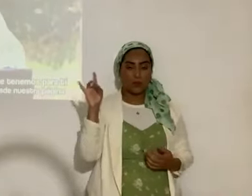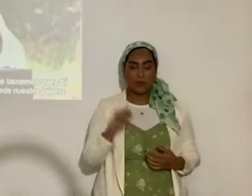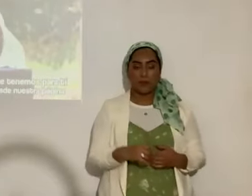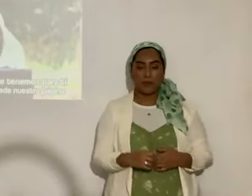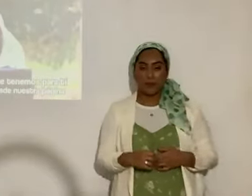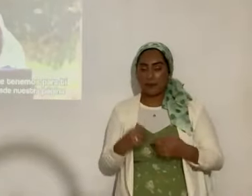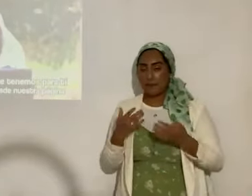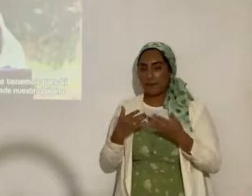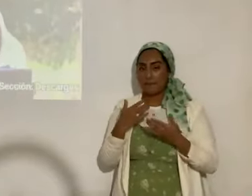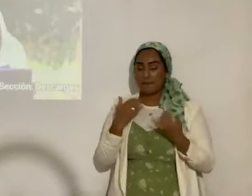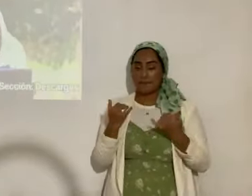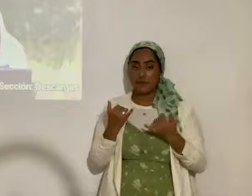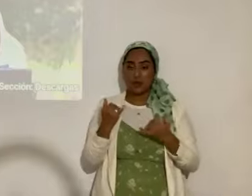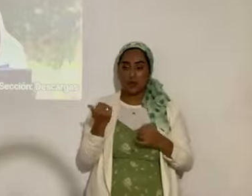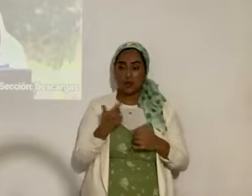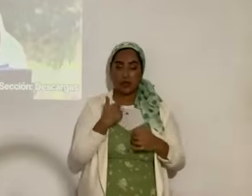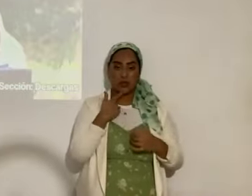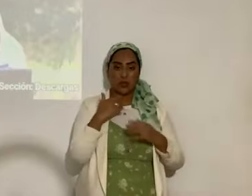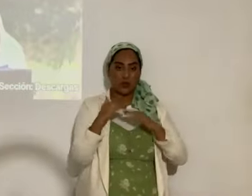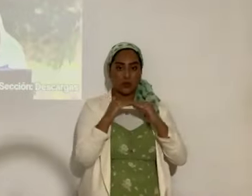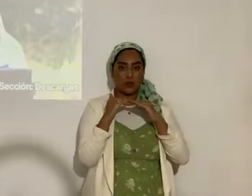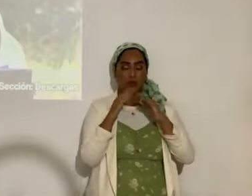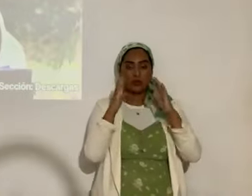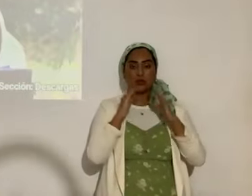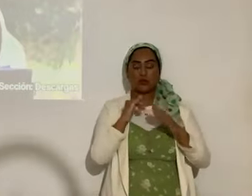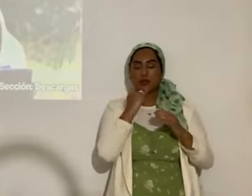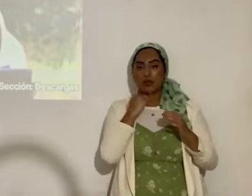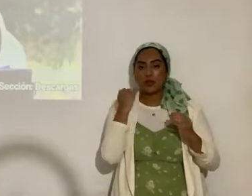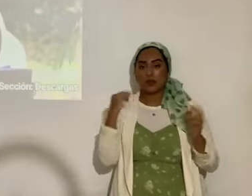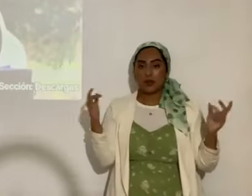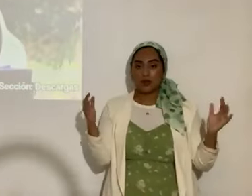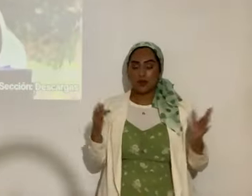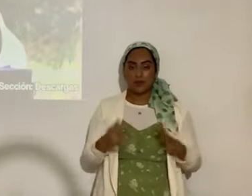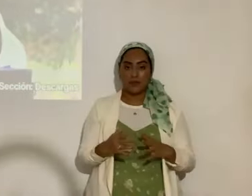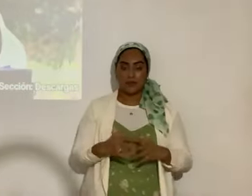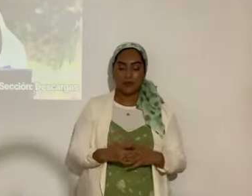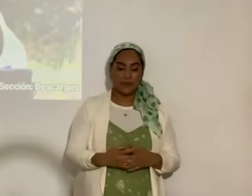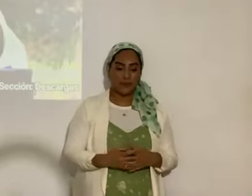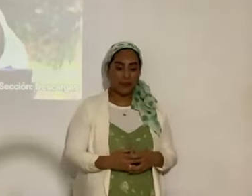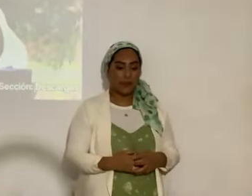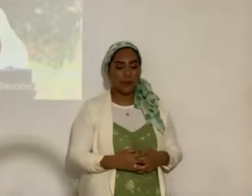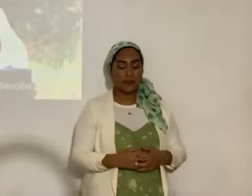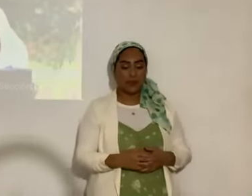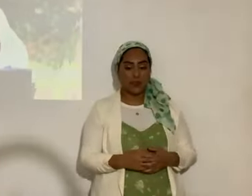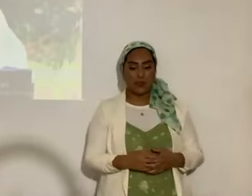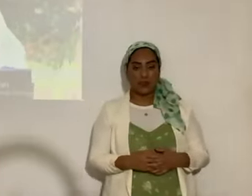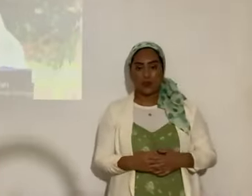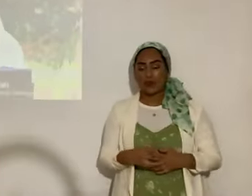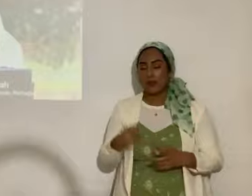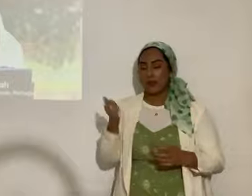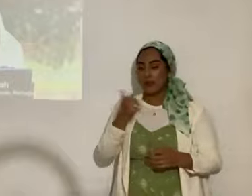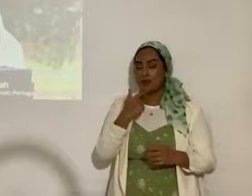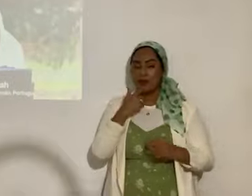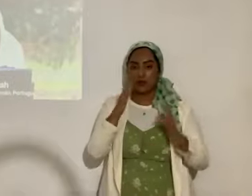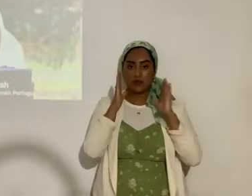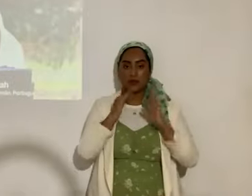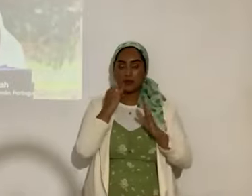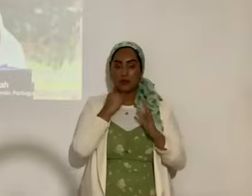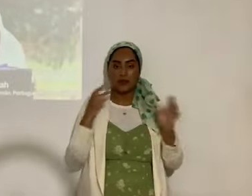Y antes vamos a decir todos juntos el Israel escucha Israel Aleluya digamos todos